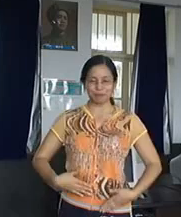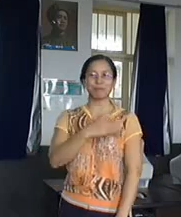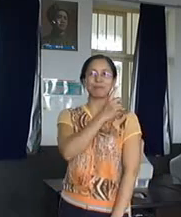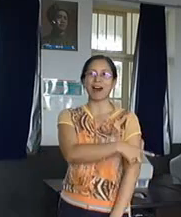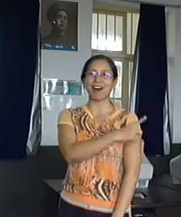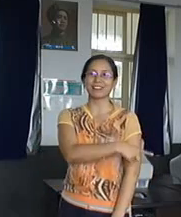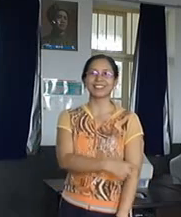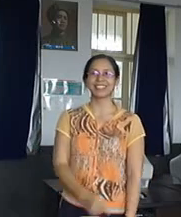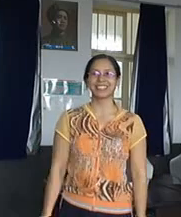我在你身旁，